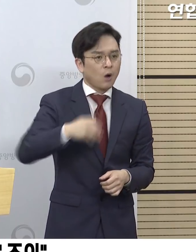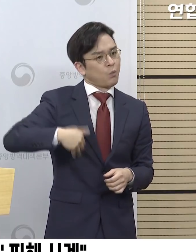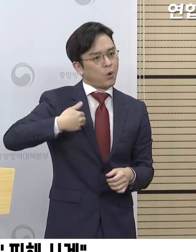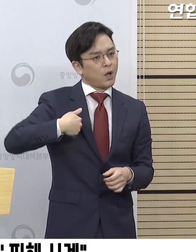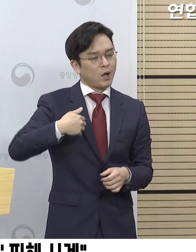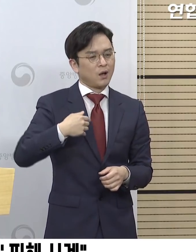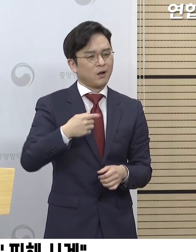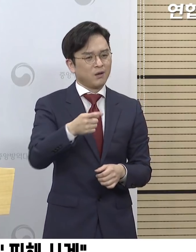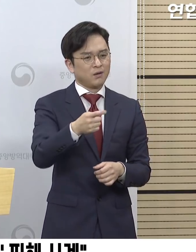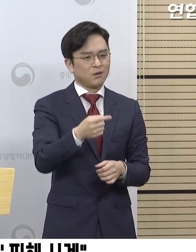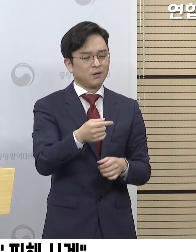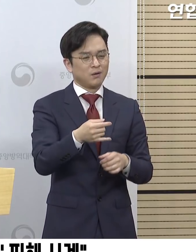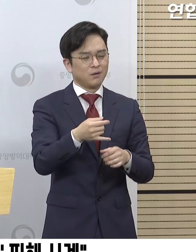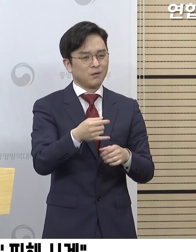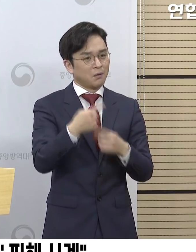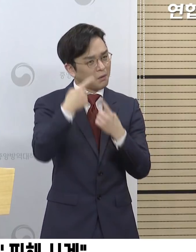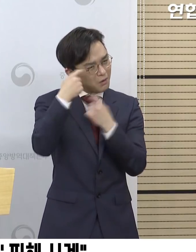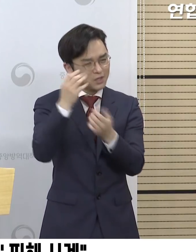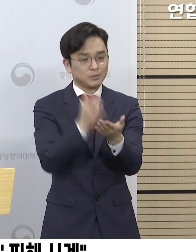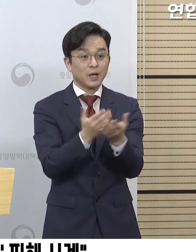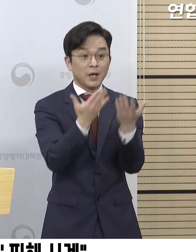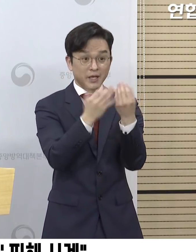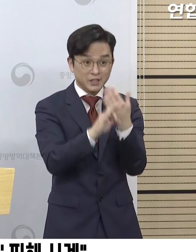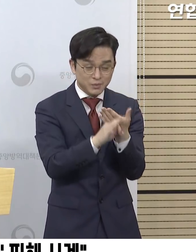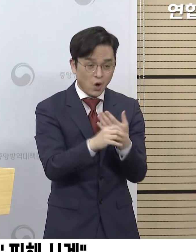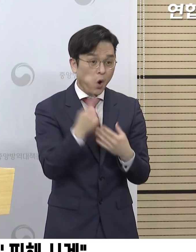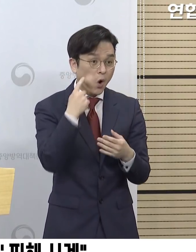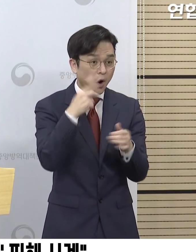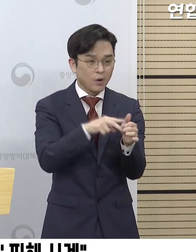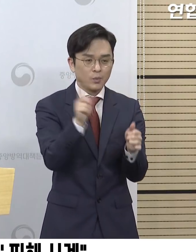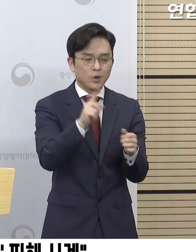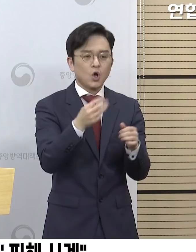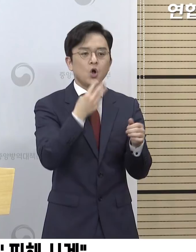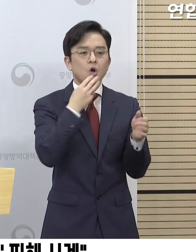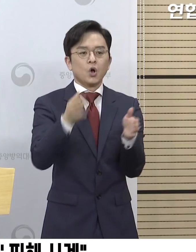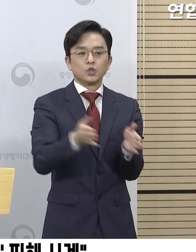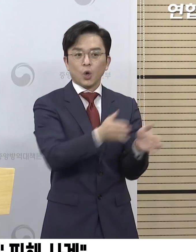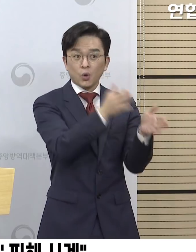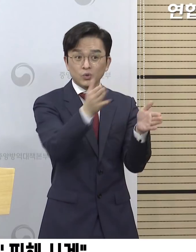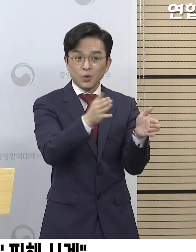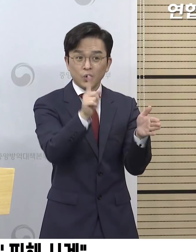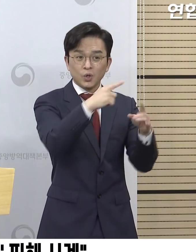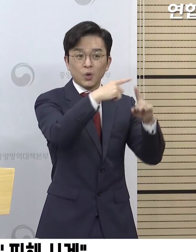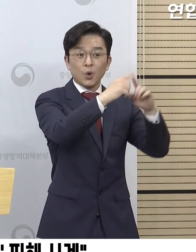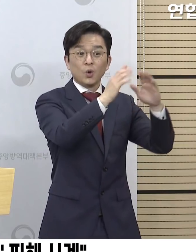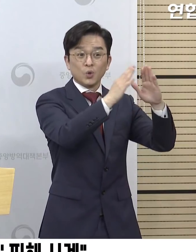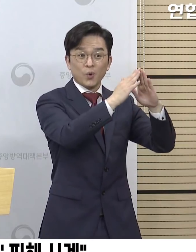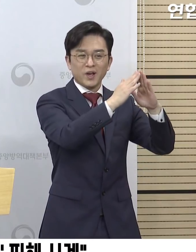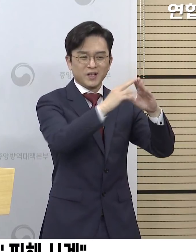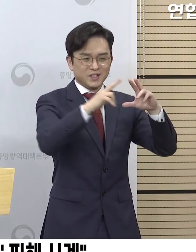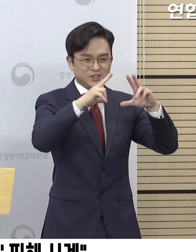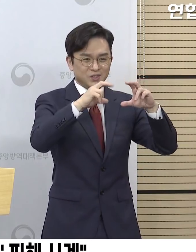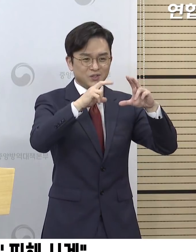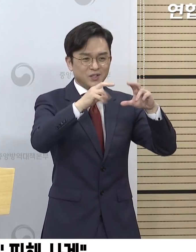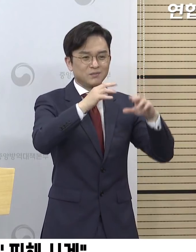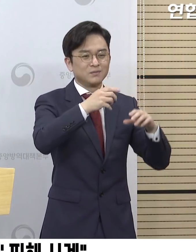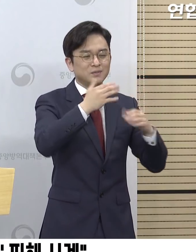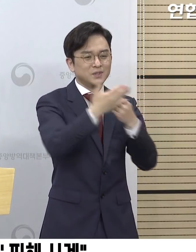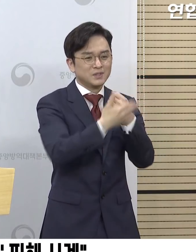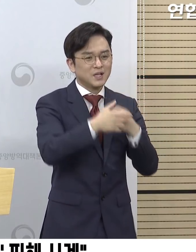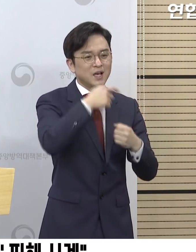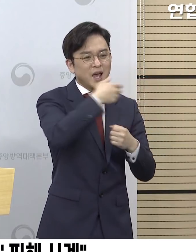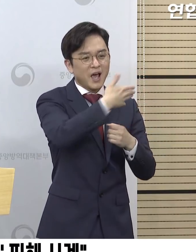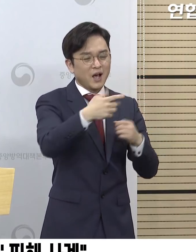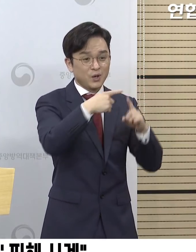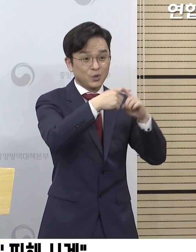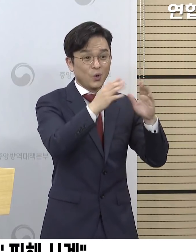중요합니다. 인포데믹스의 대표적인 사례로 경기도의 한 교회에서 소금물을 분무하는 사건, 사고,